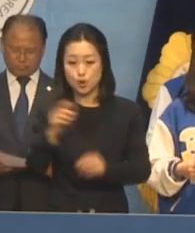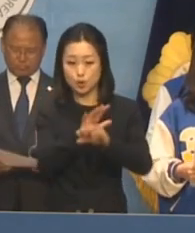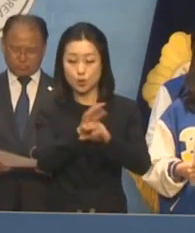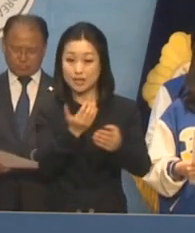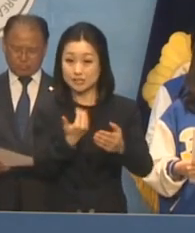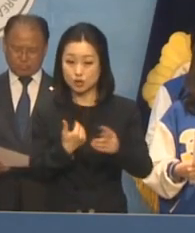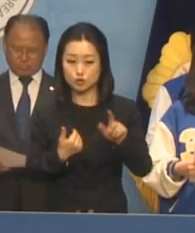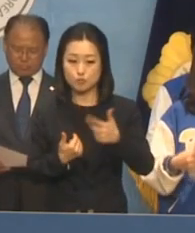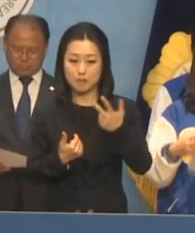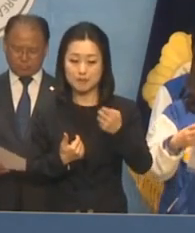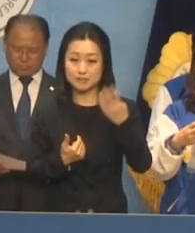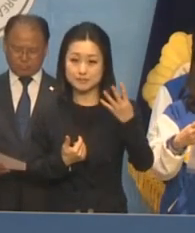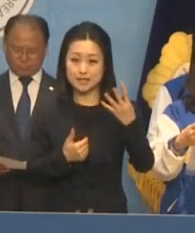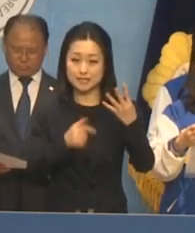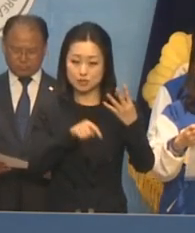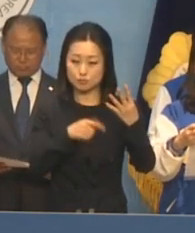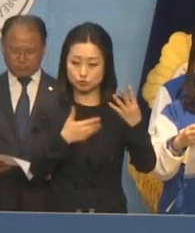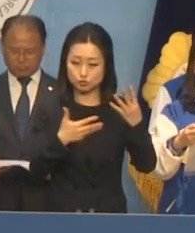이전